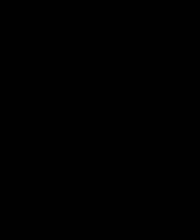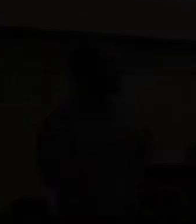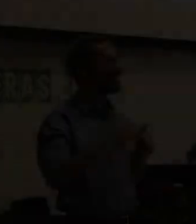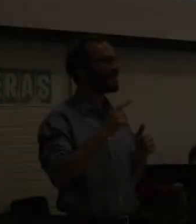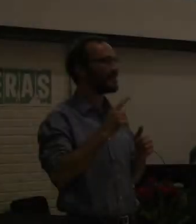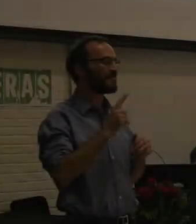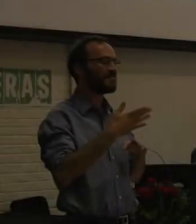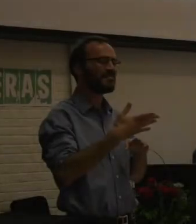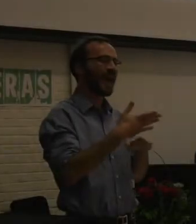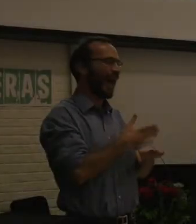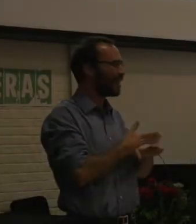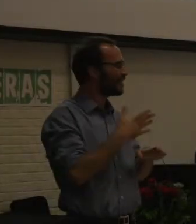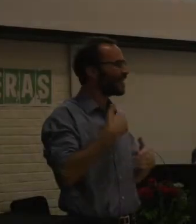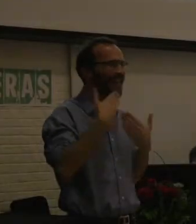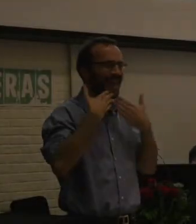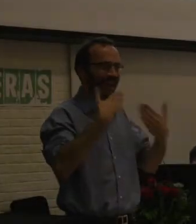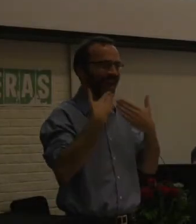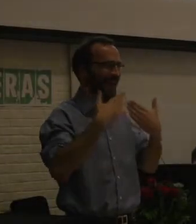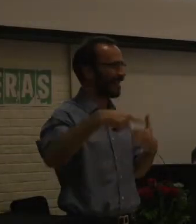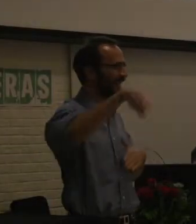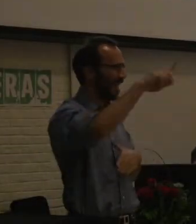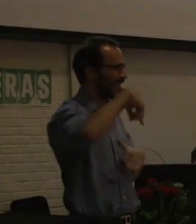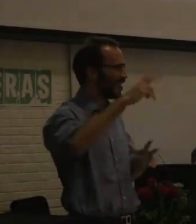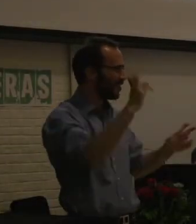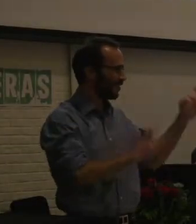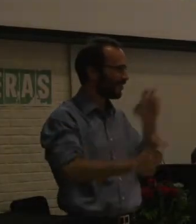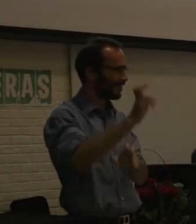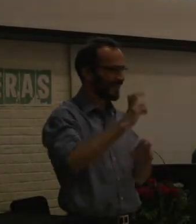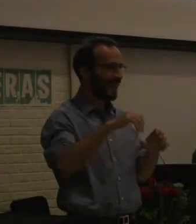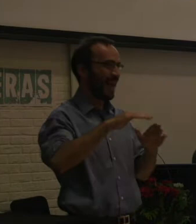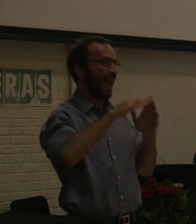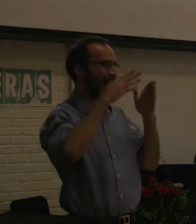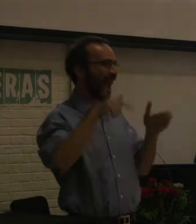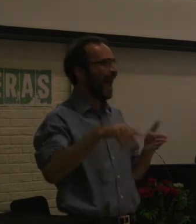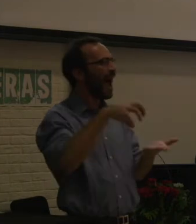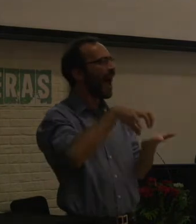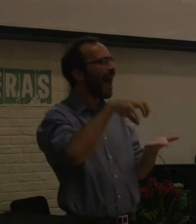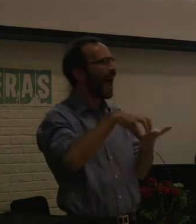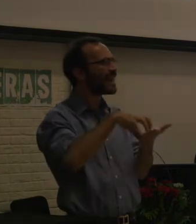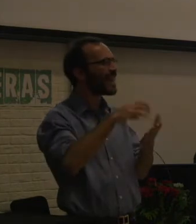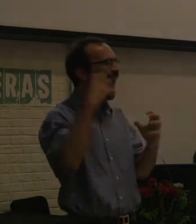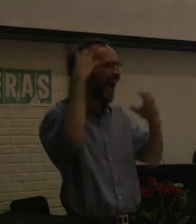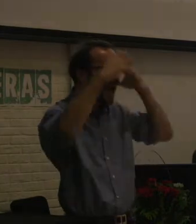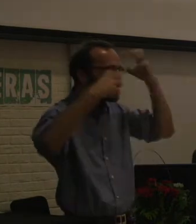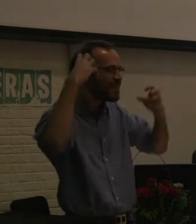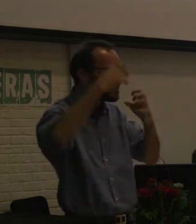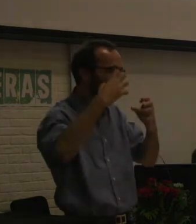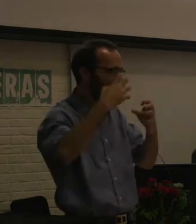de nada, daros las gracias por acercaros aquí a la Casa de Fieras, ¿verdad? En la antigua Casa de Fieras, en